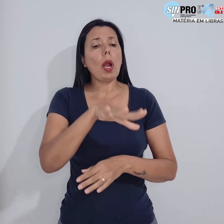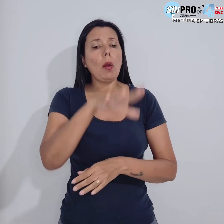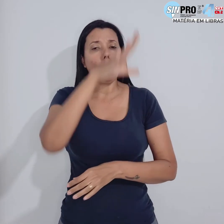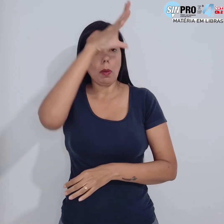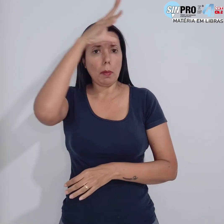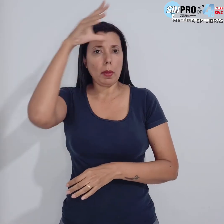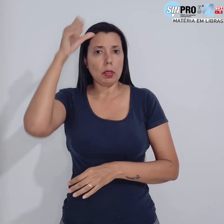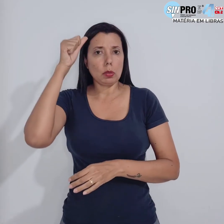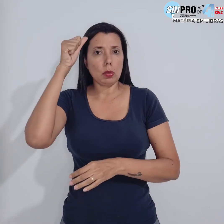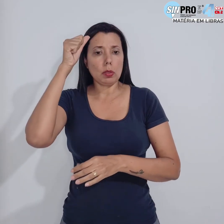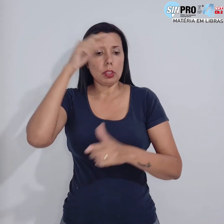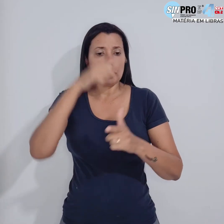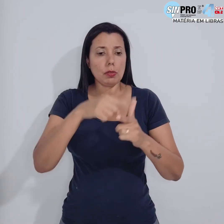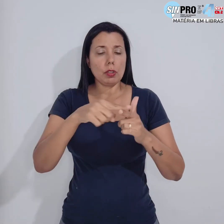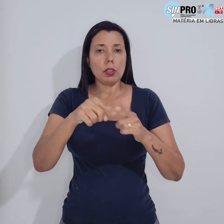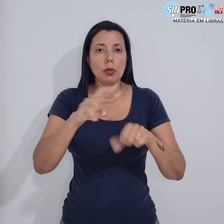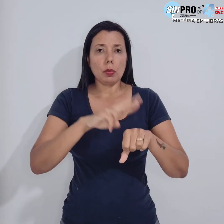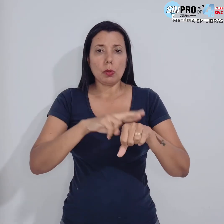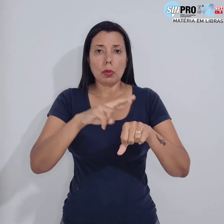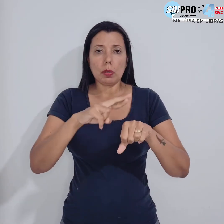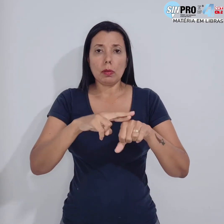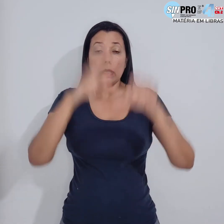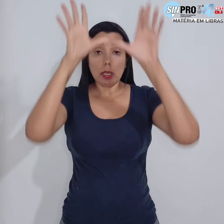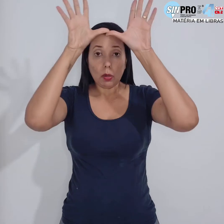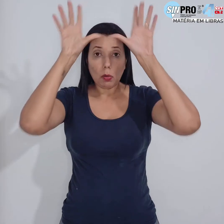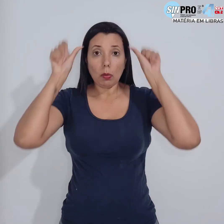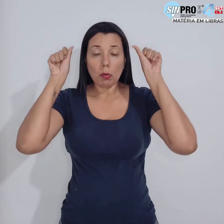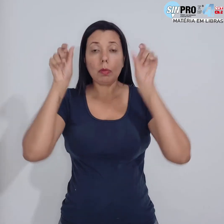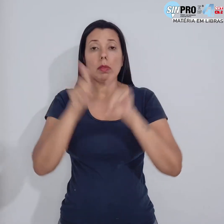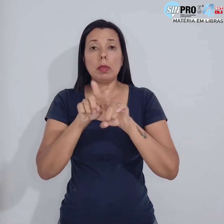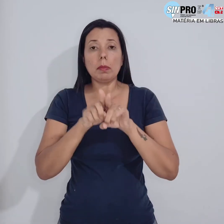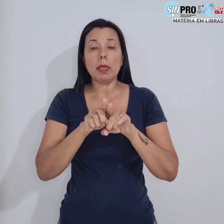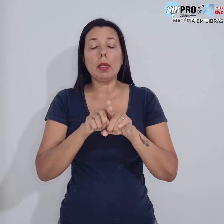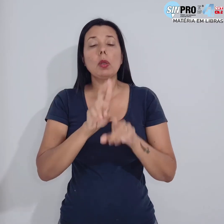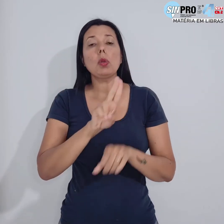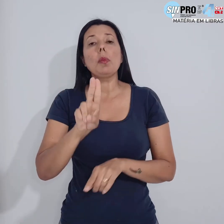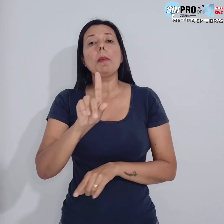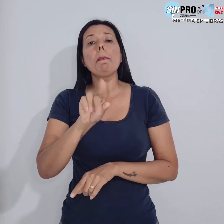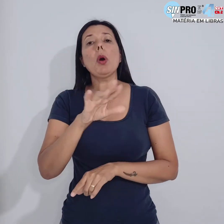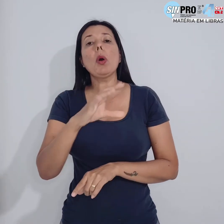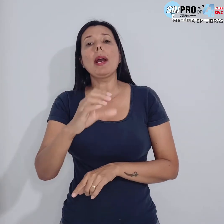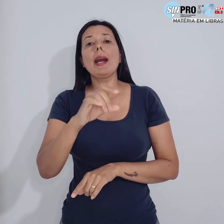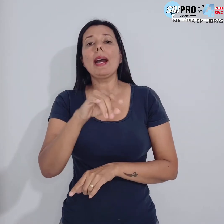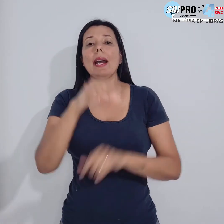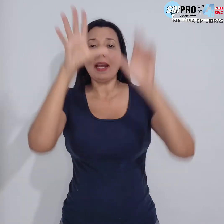1.239 territórios deveriam ter sido reconhecidos e demarcados desde a Constituição